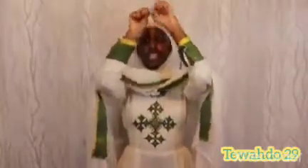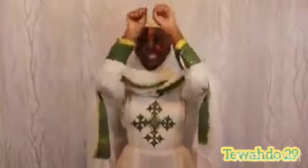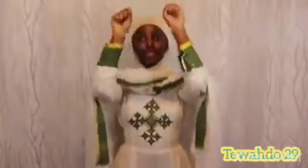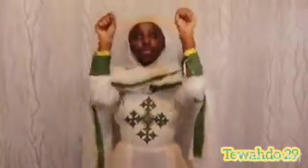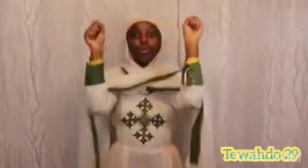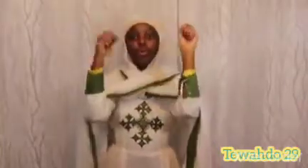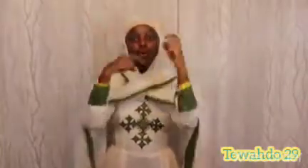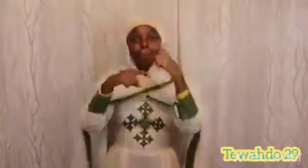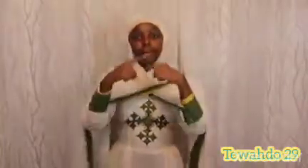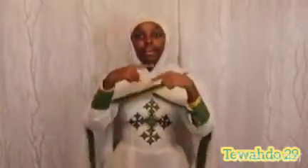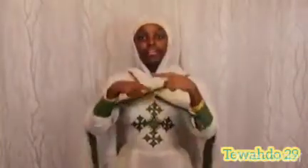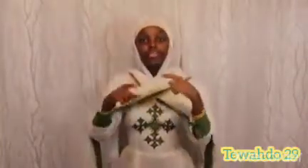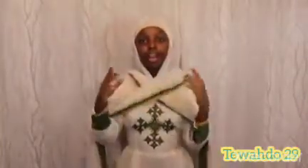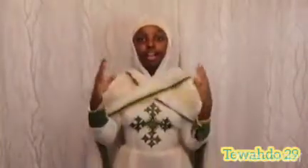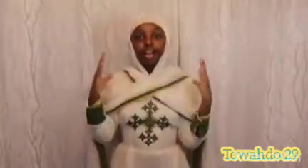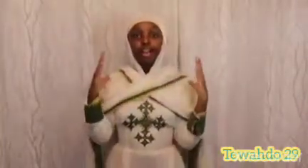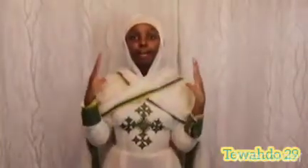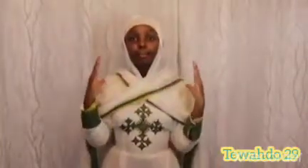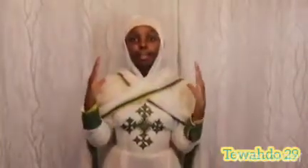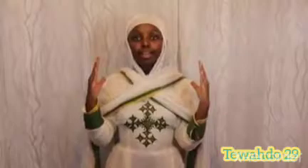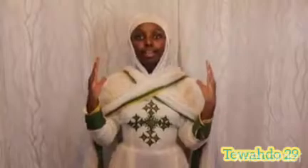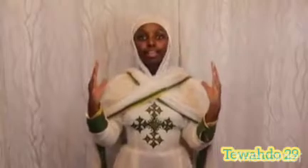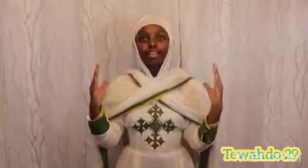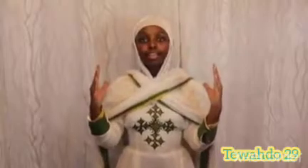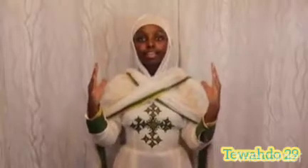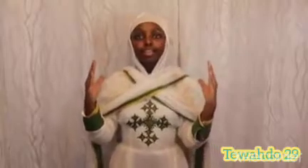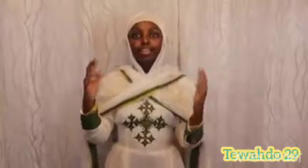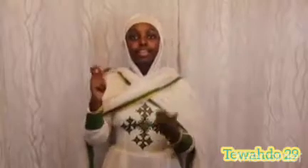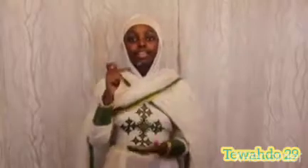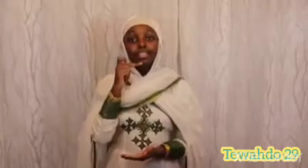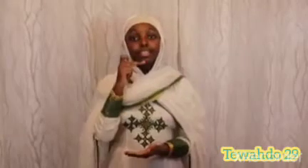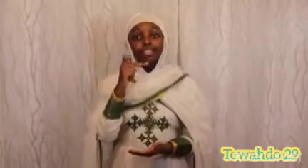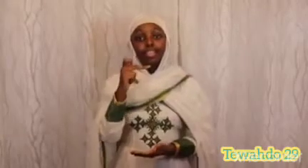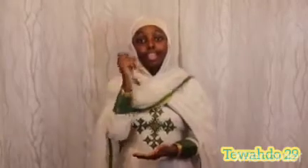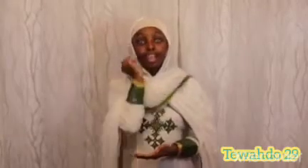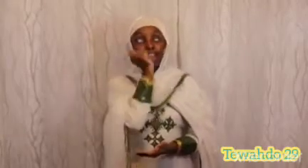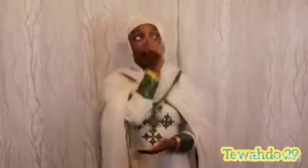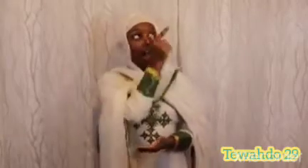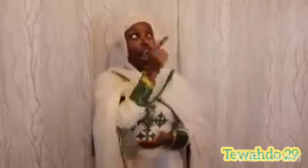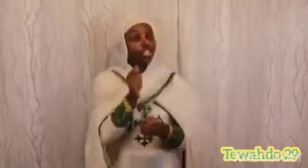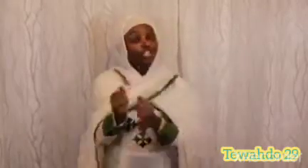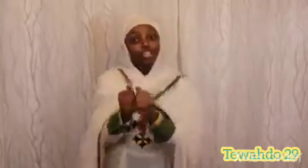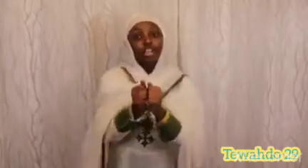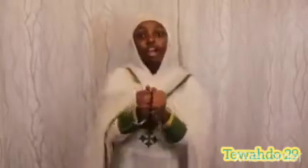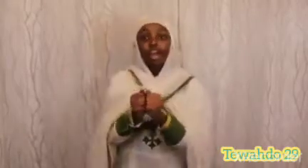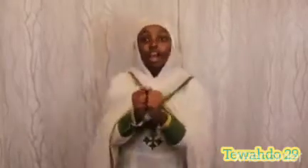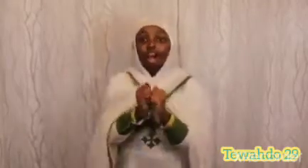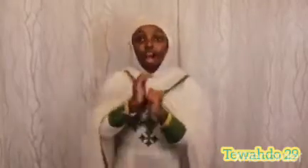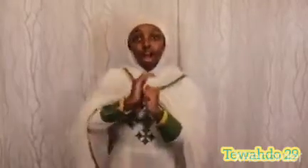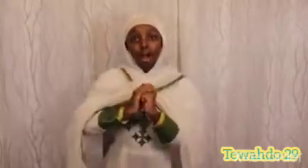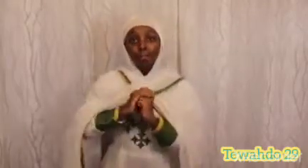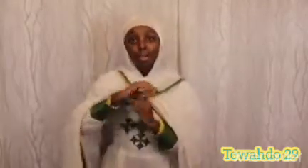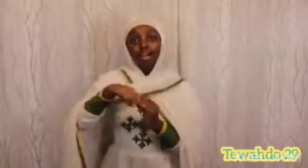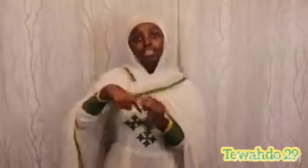ሰማያት ሰንጥቆ መጣ ገብርኤል ድንግል ካንቺ ጋራ